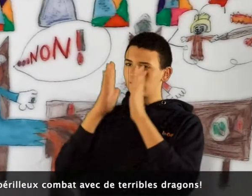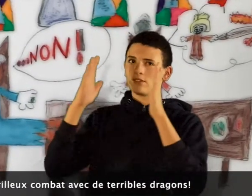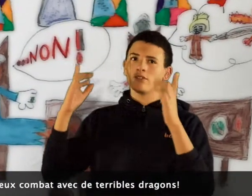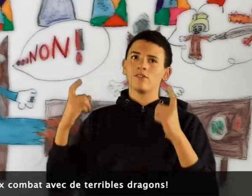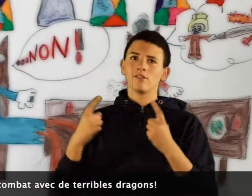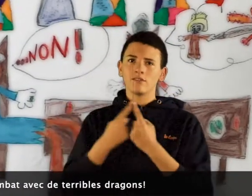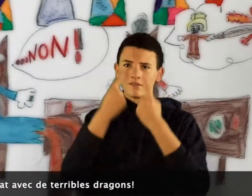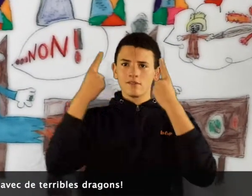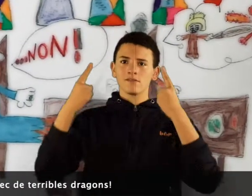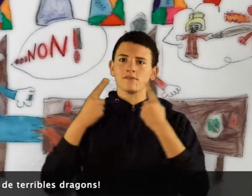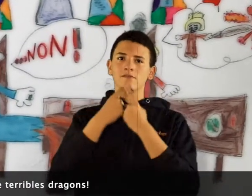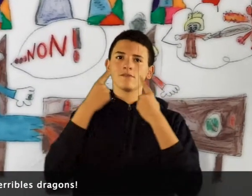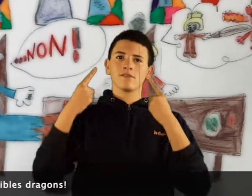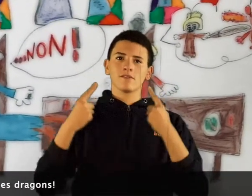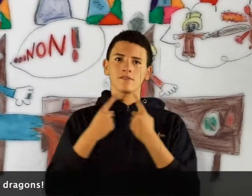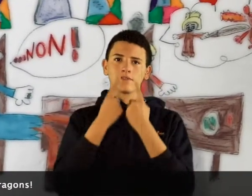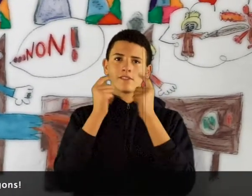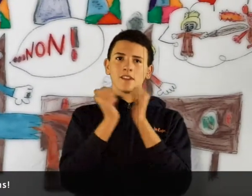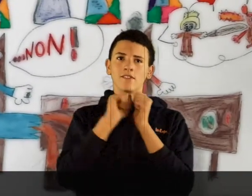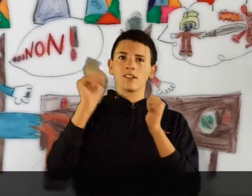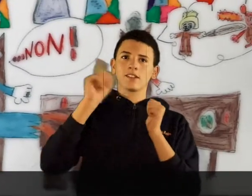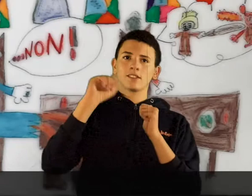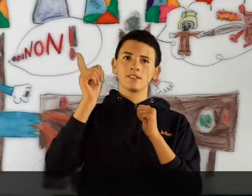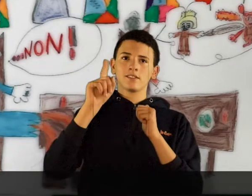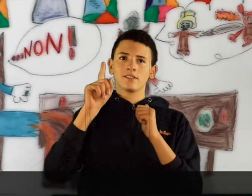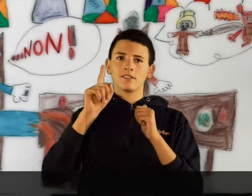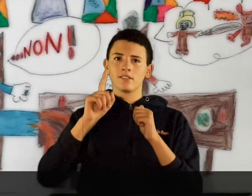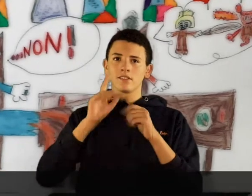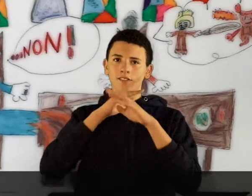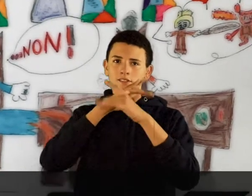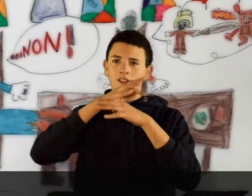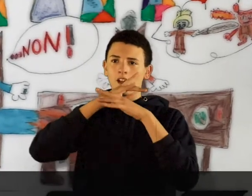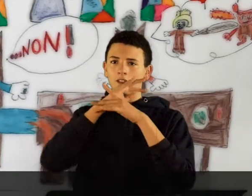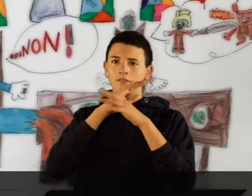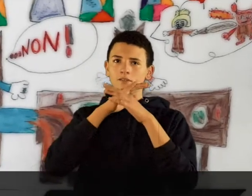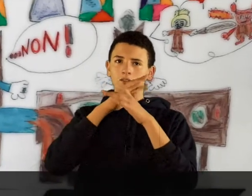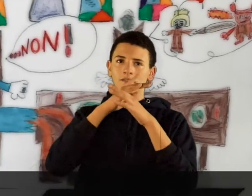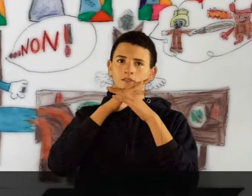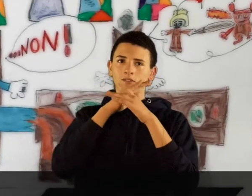Elle rêva d'un périlleux combat avec de terribles dragons.